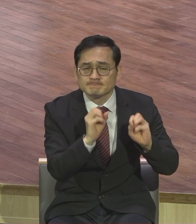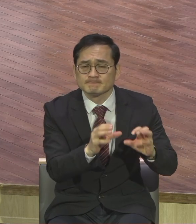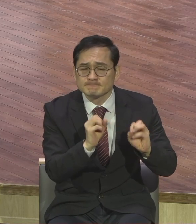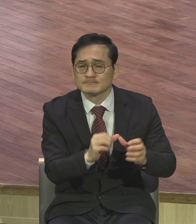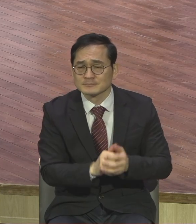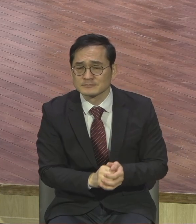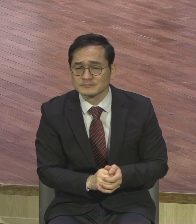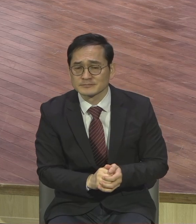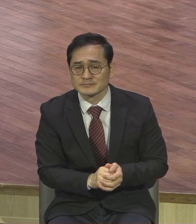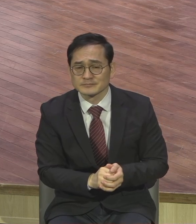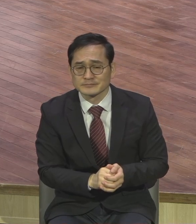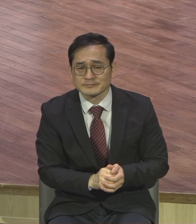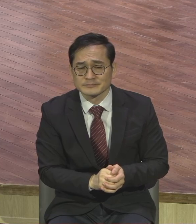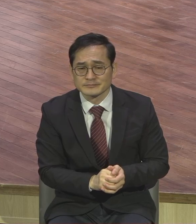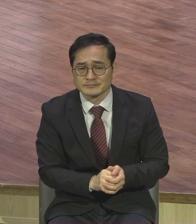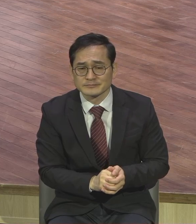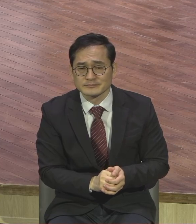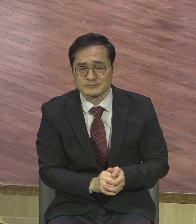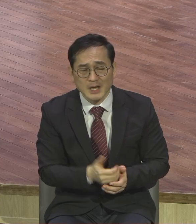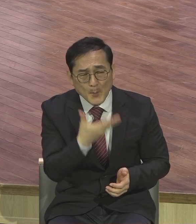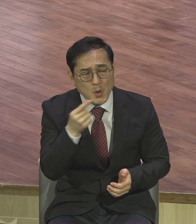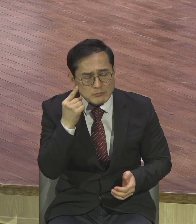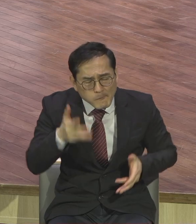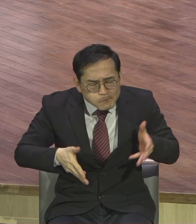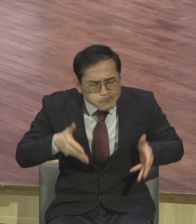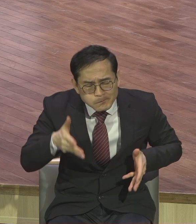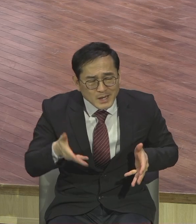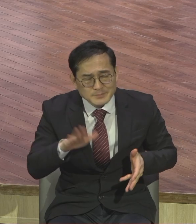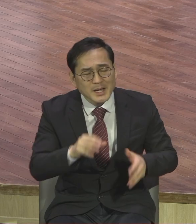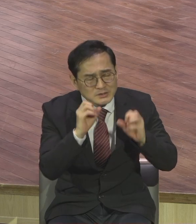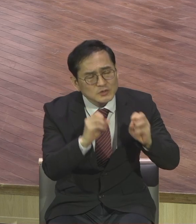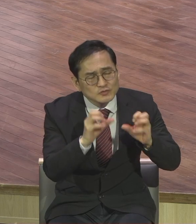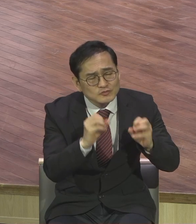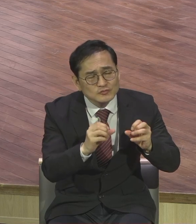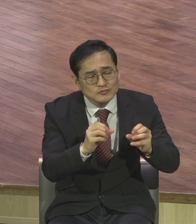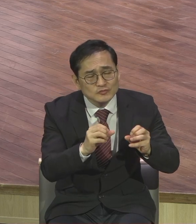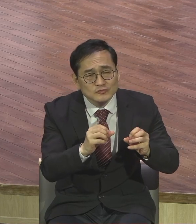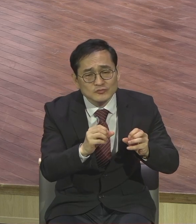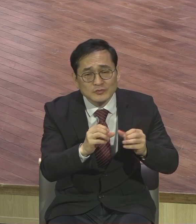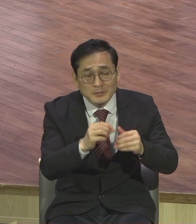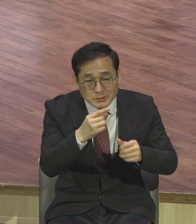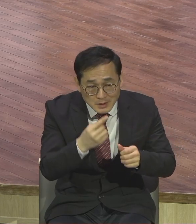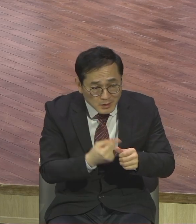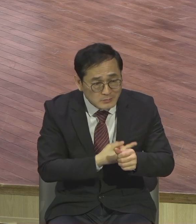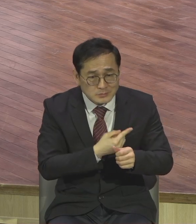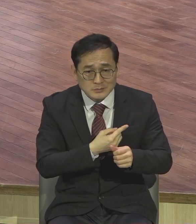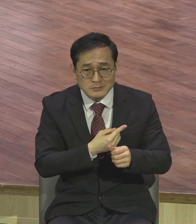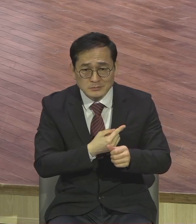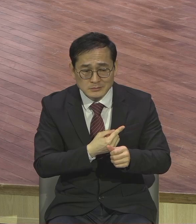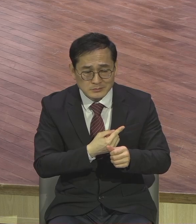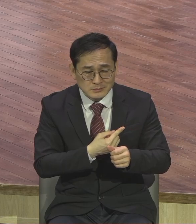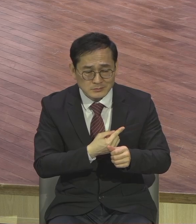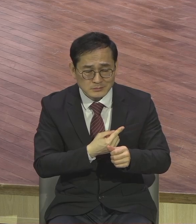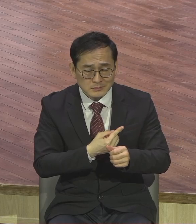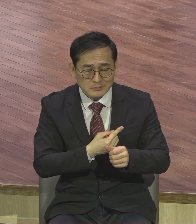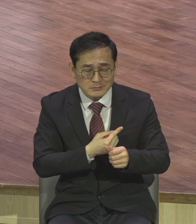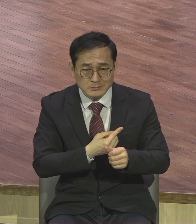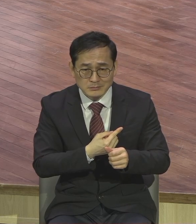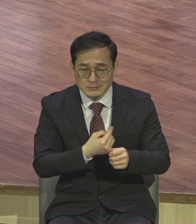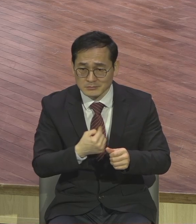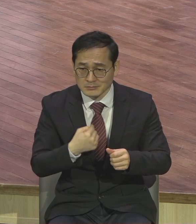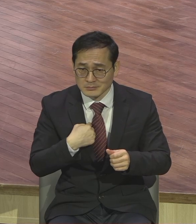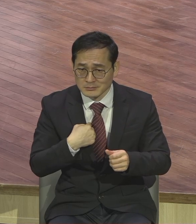만남 가운데서 복음을 어설프지만 증거하다 보면 이상하게 다락방도 하다가 보면